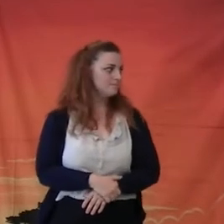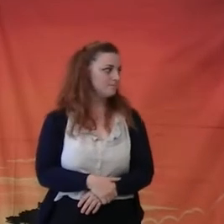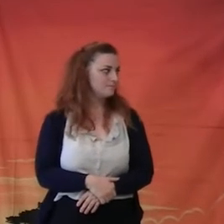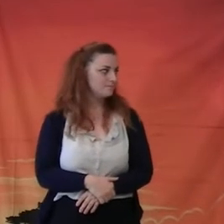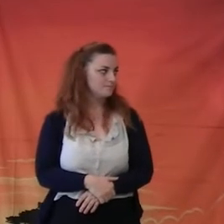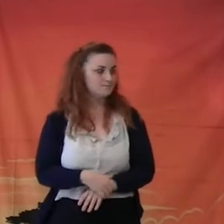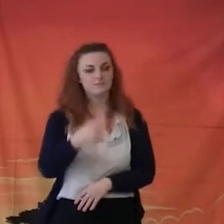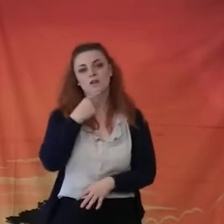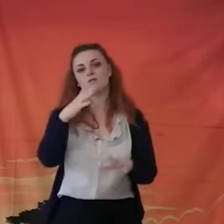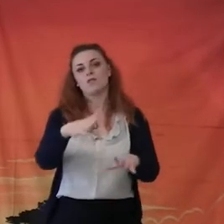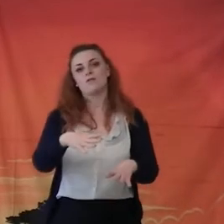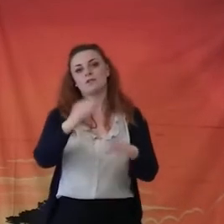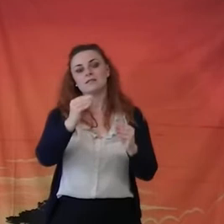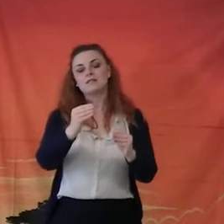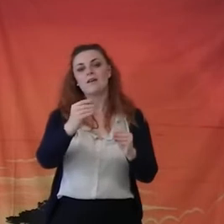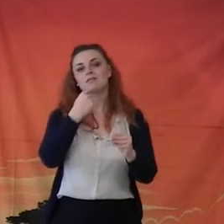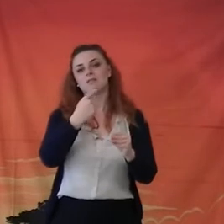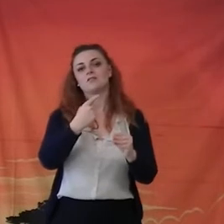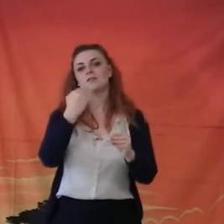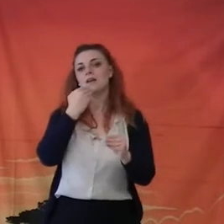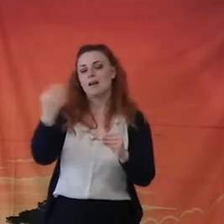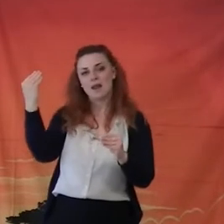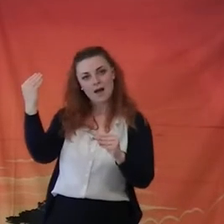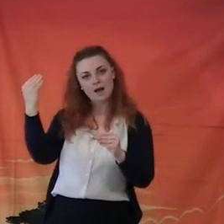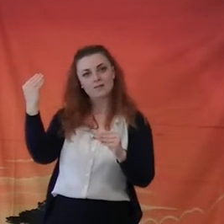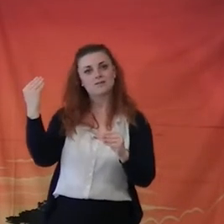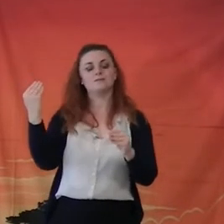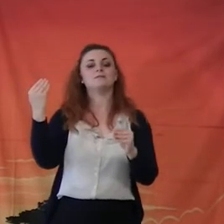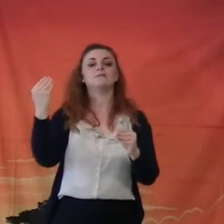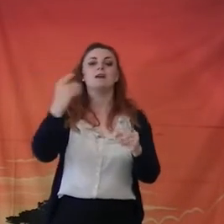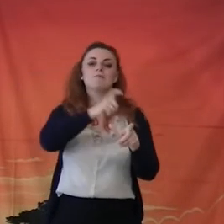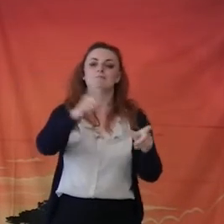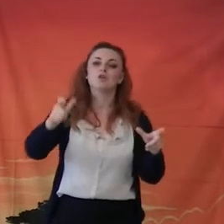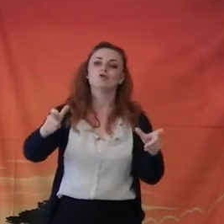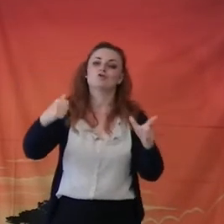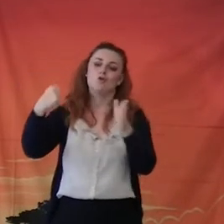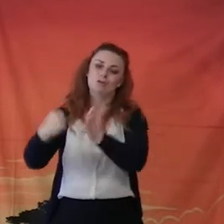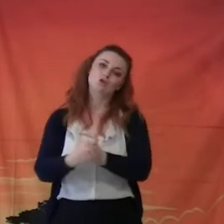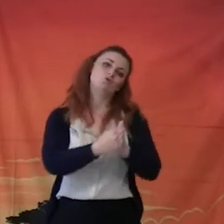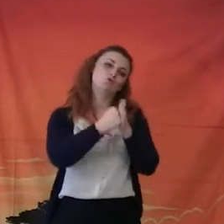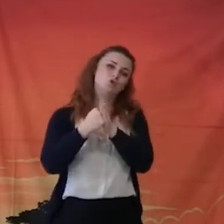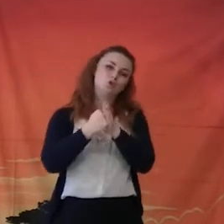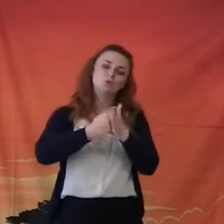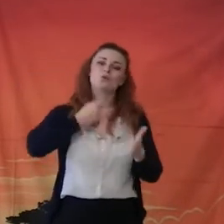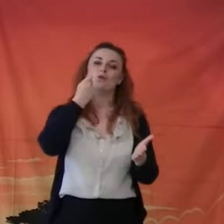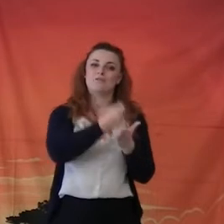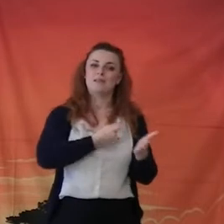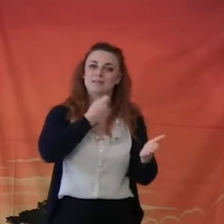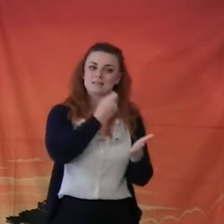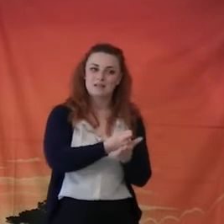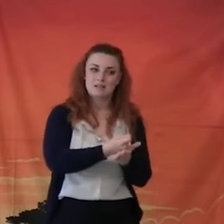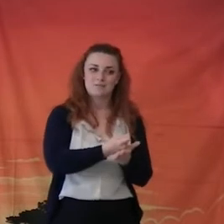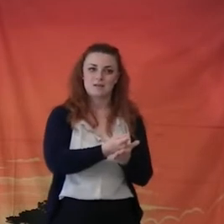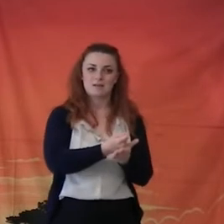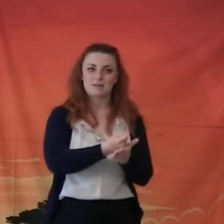Prima di tutto voglio ringraziare tutti coloro che ci hanno sostenuto sia finanziariamente ma soprattutto supportato nella preghiera